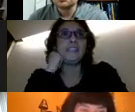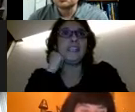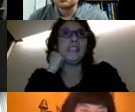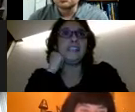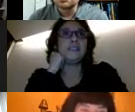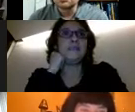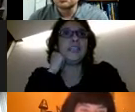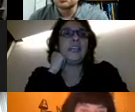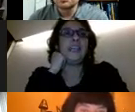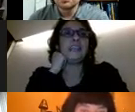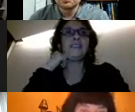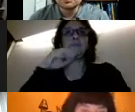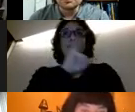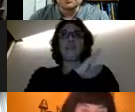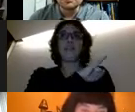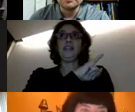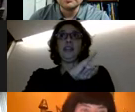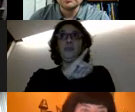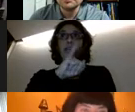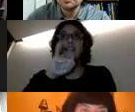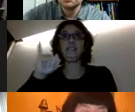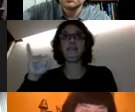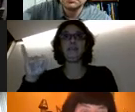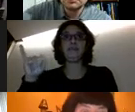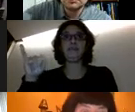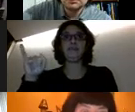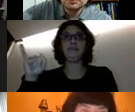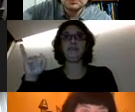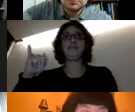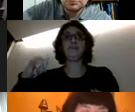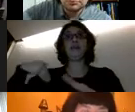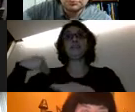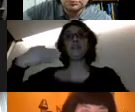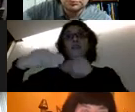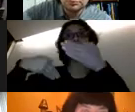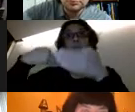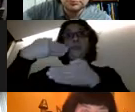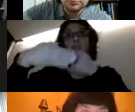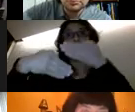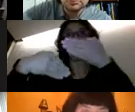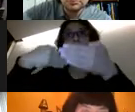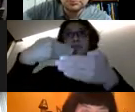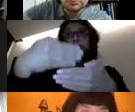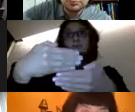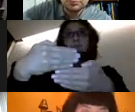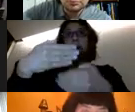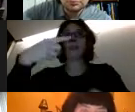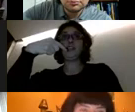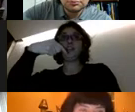de imágenes es: después, pasado el tiempo,